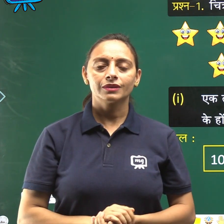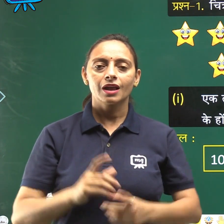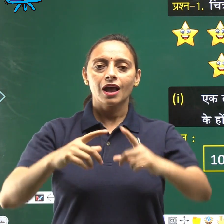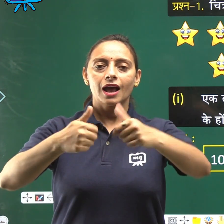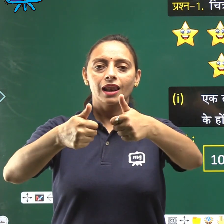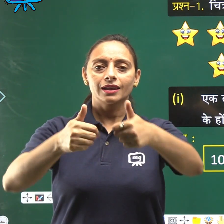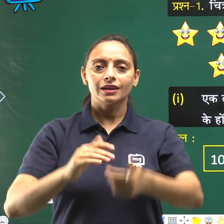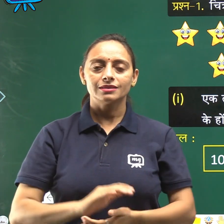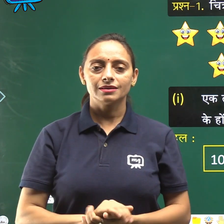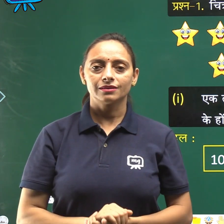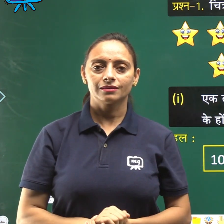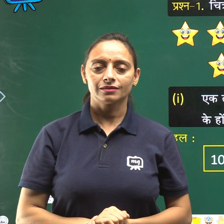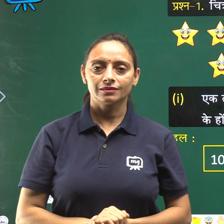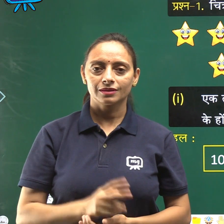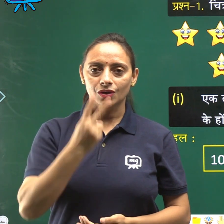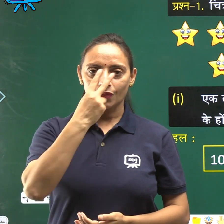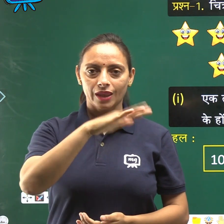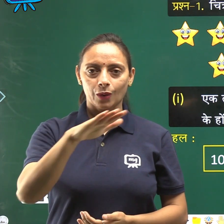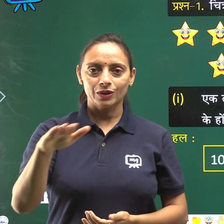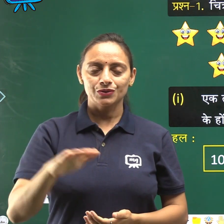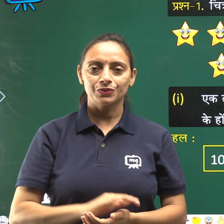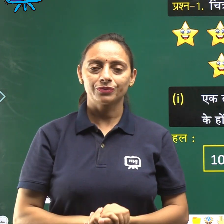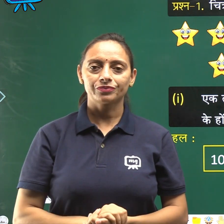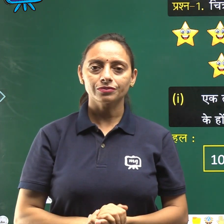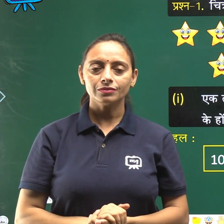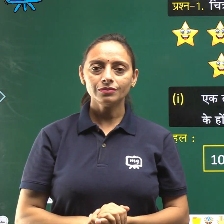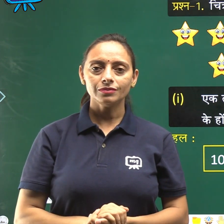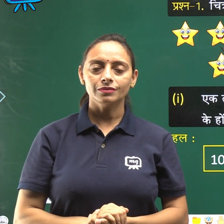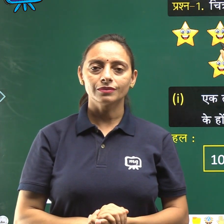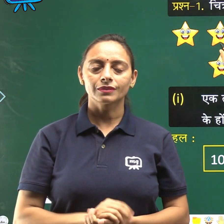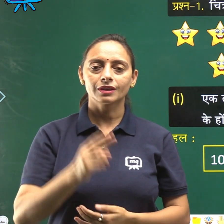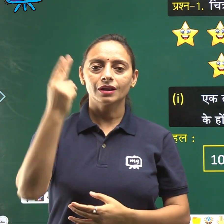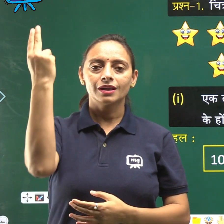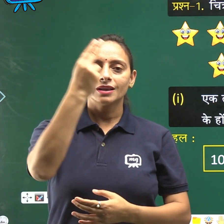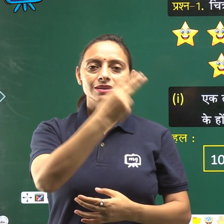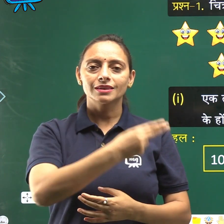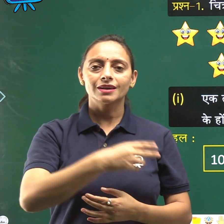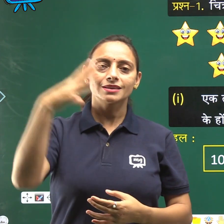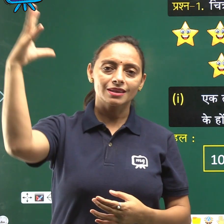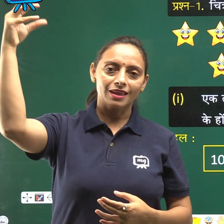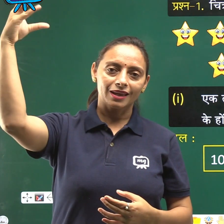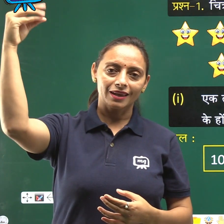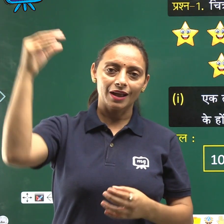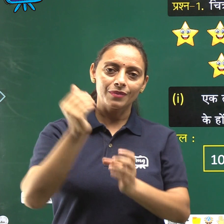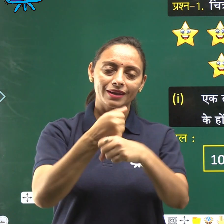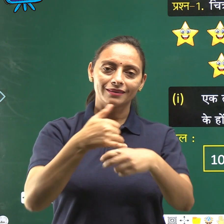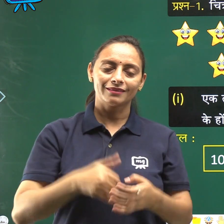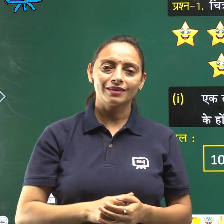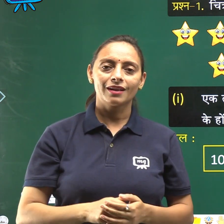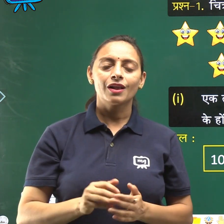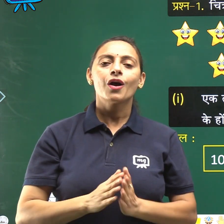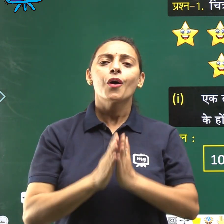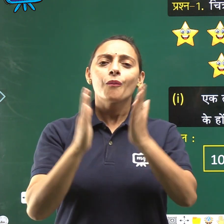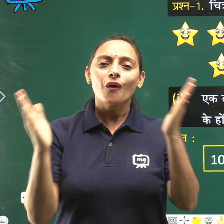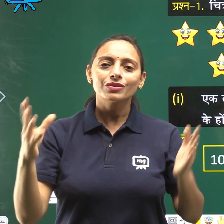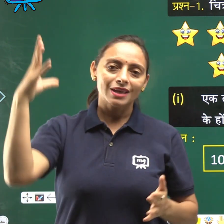हल कीजिए। देखो बच्चों, चित्र सितारे का बना हुआ है जिसमें बहुत